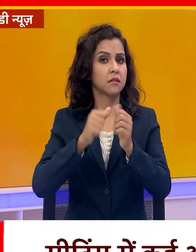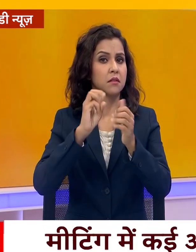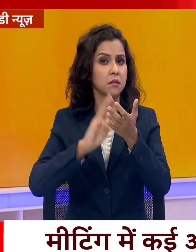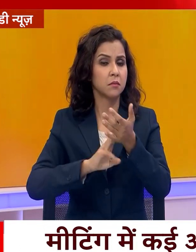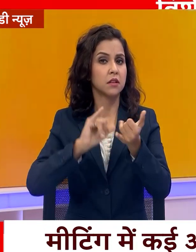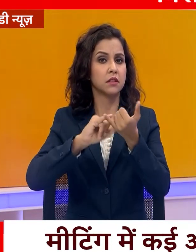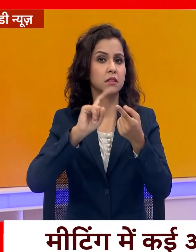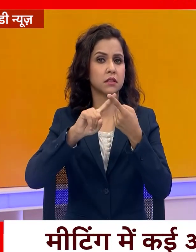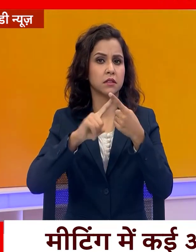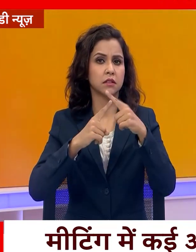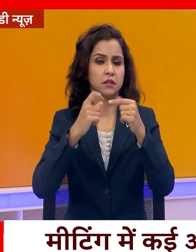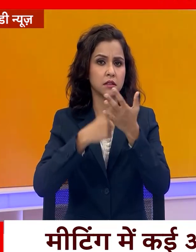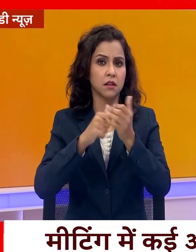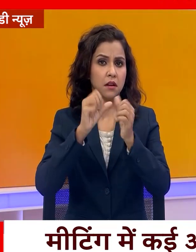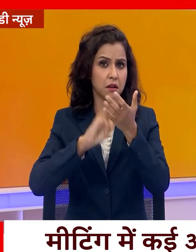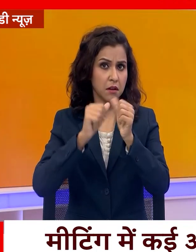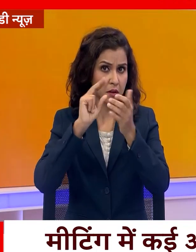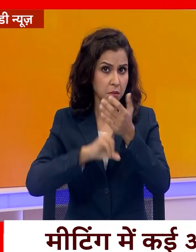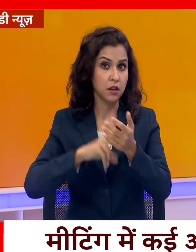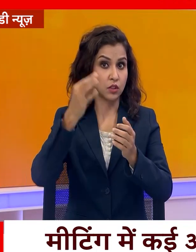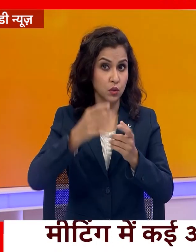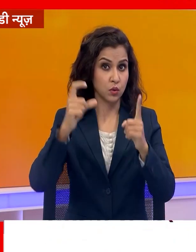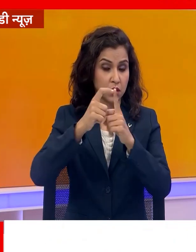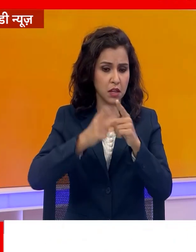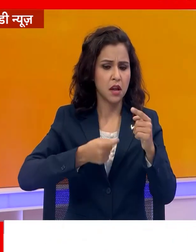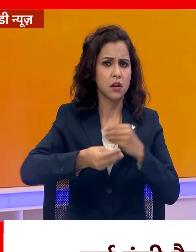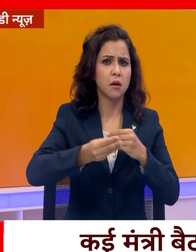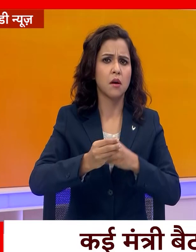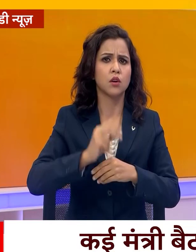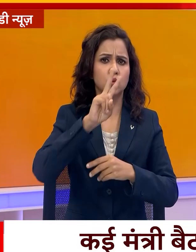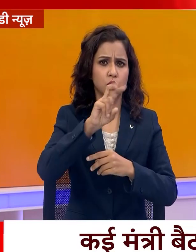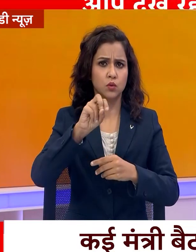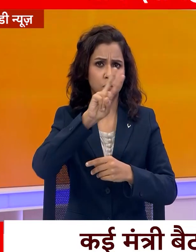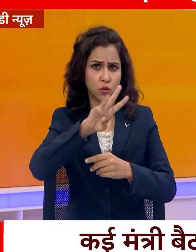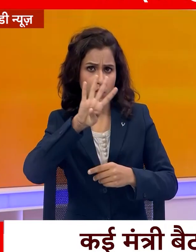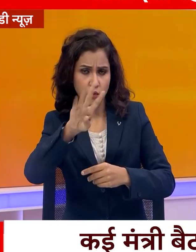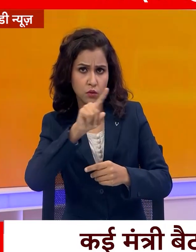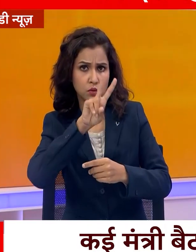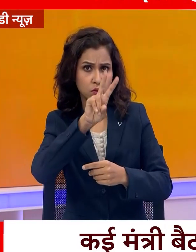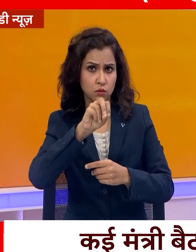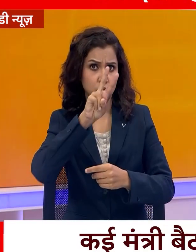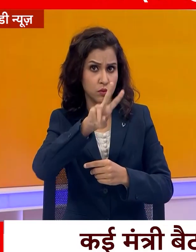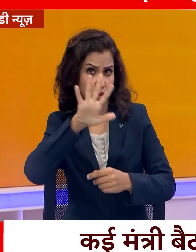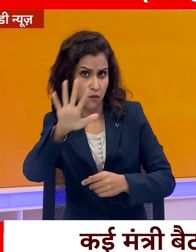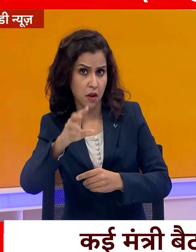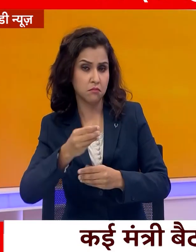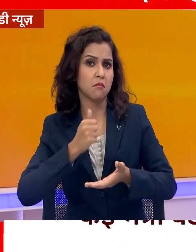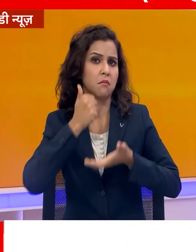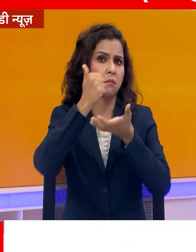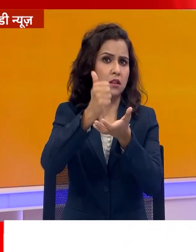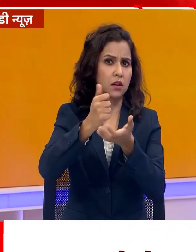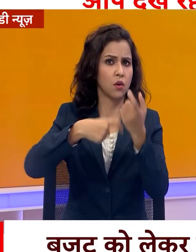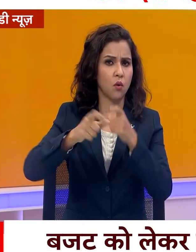ने आज नई दिल्ली में आगामी आम बजट 2024 25 के संबंध में अग्रणी अर्थशास्त्रियों के